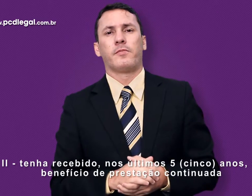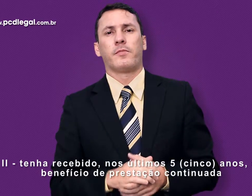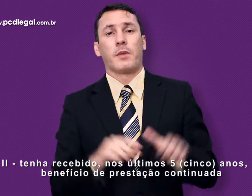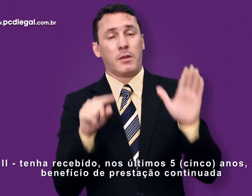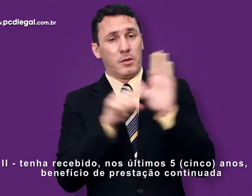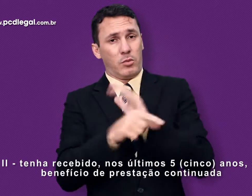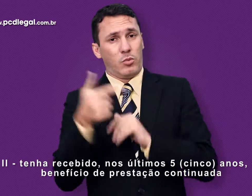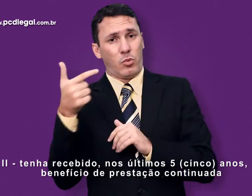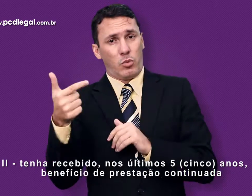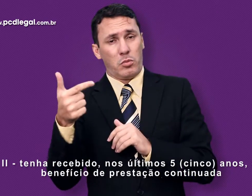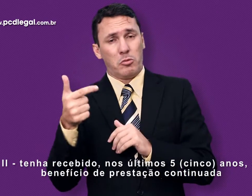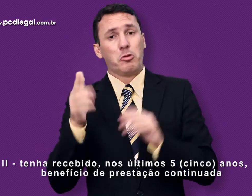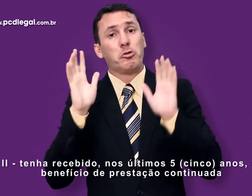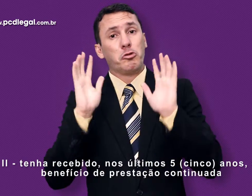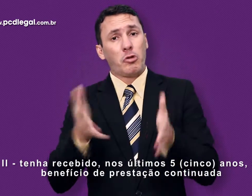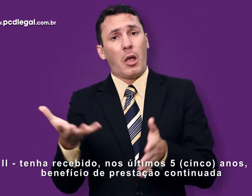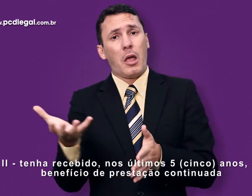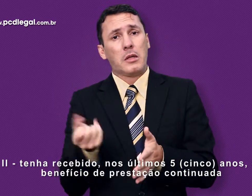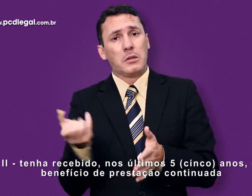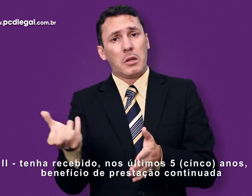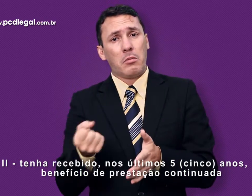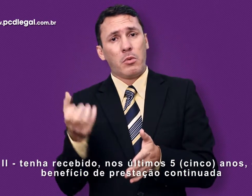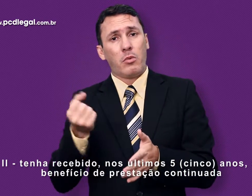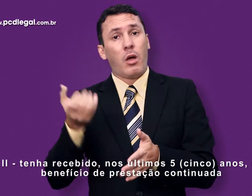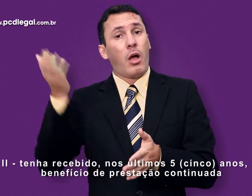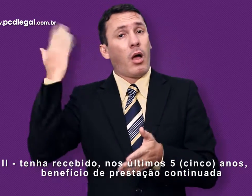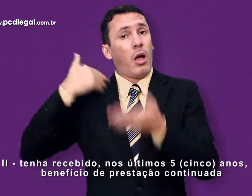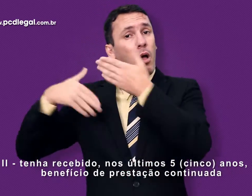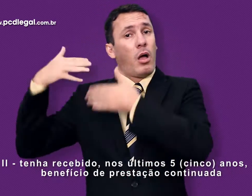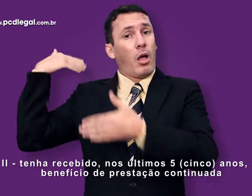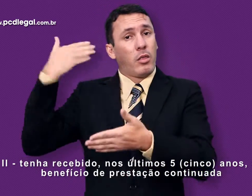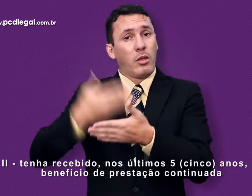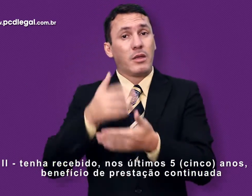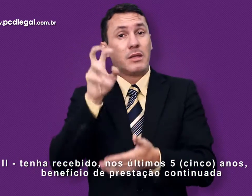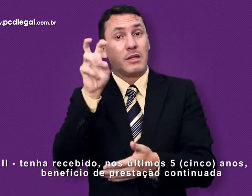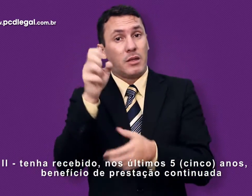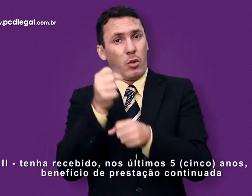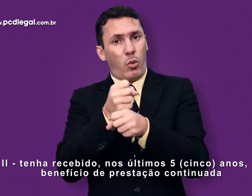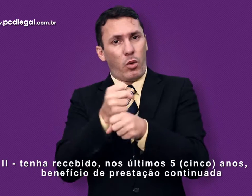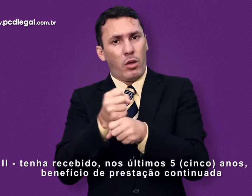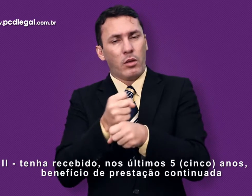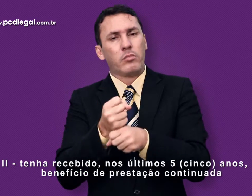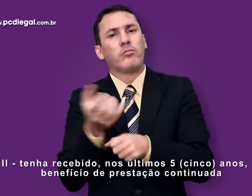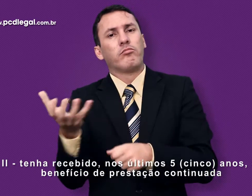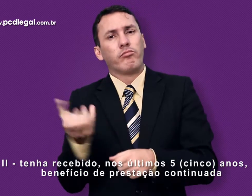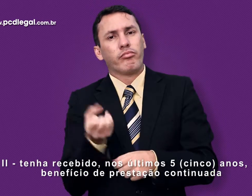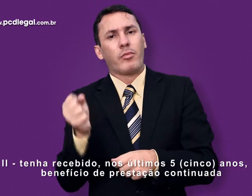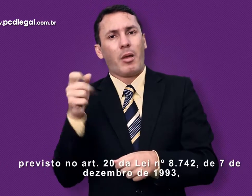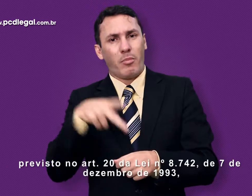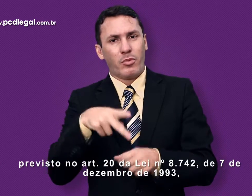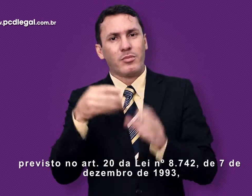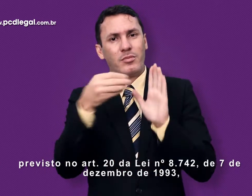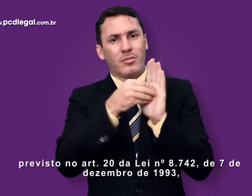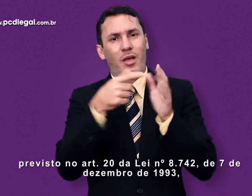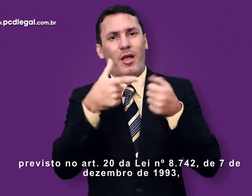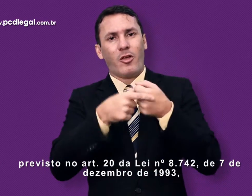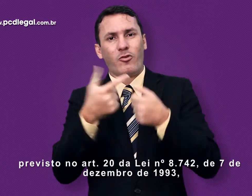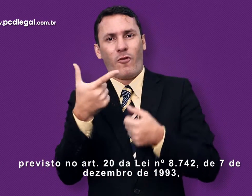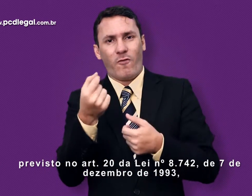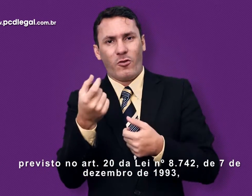Inciso 2. Tenha recebido, nos últimos 5 anos, o benefício de prestação continuada previsto no artigo 20 da Lei